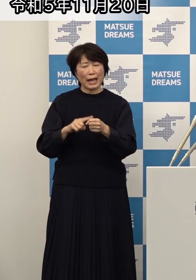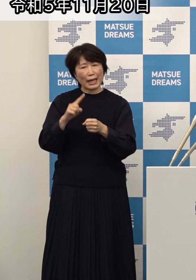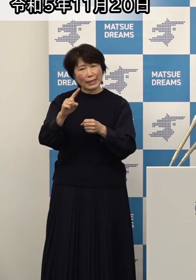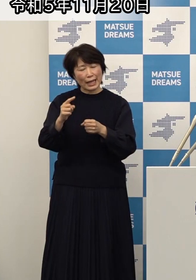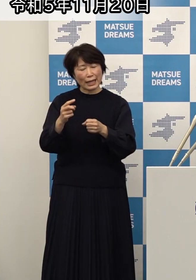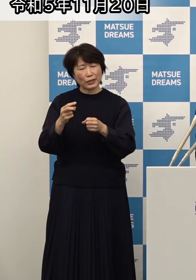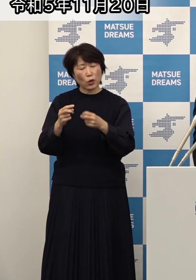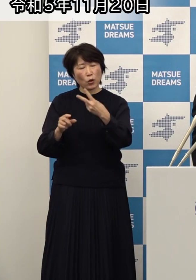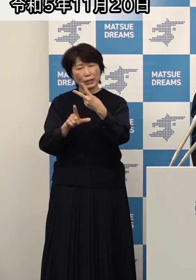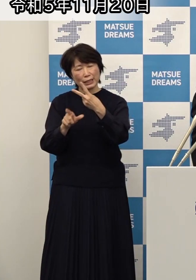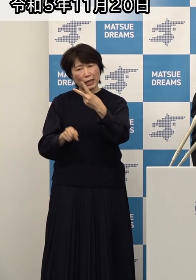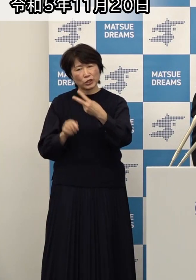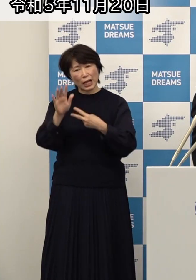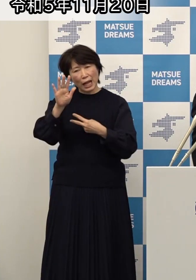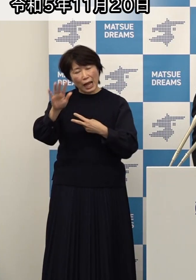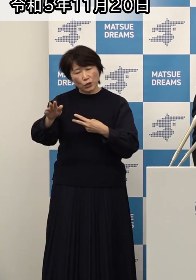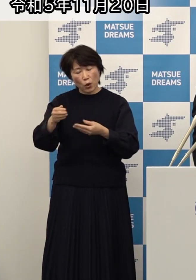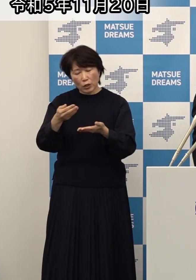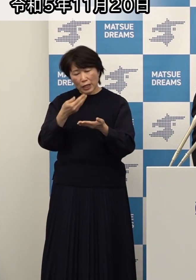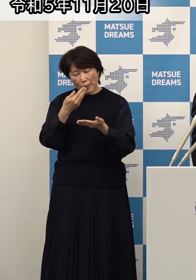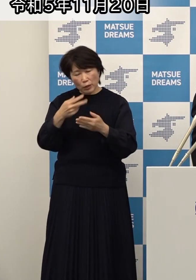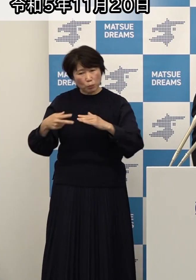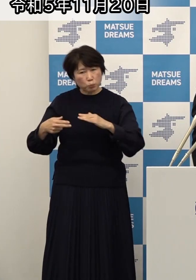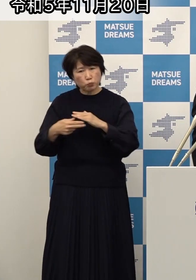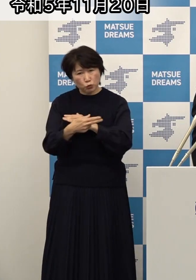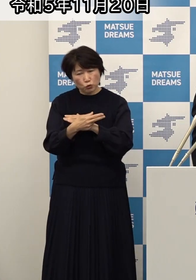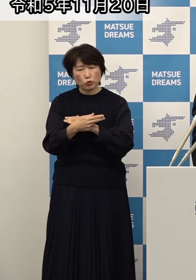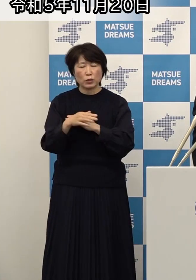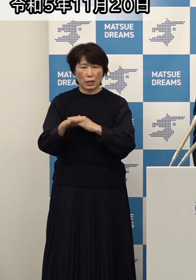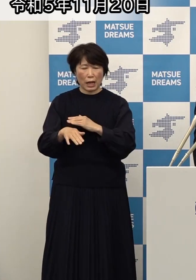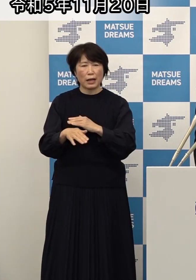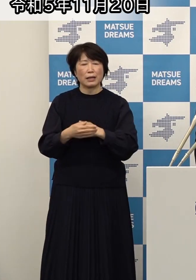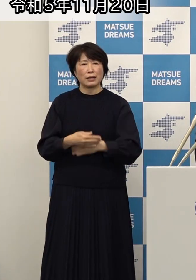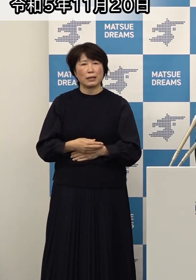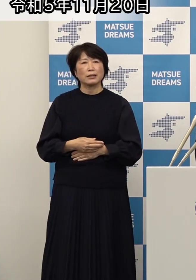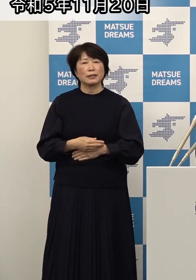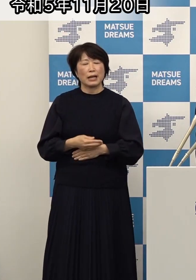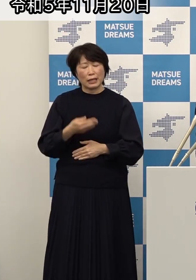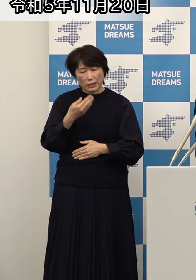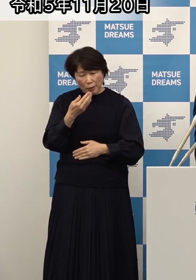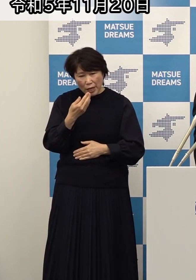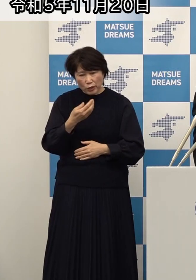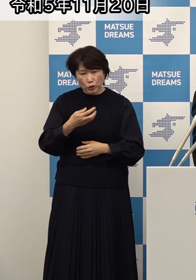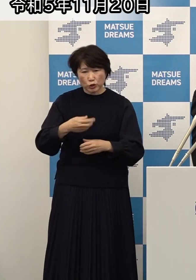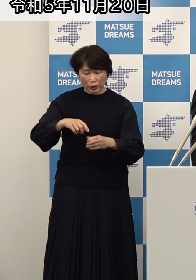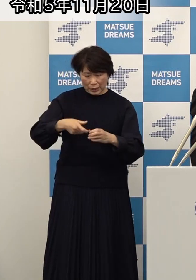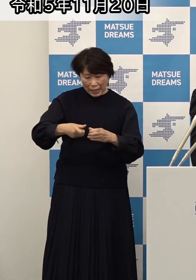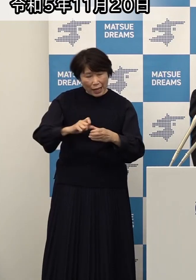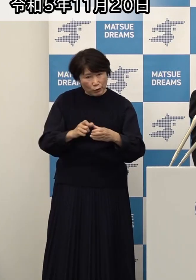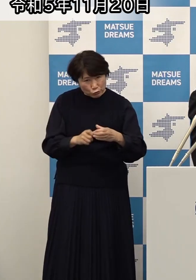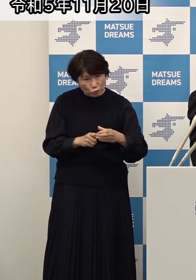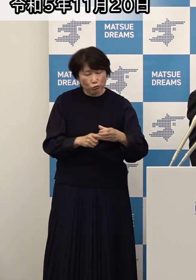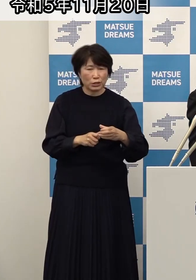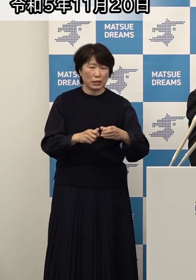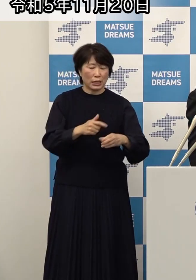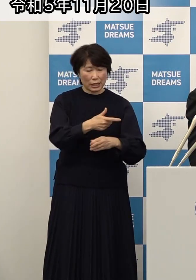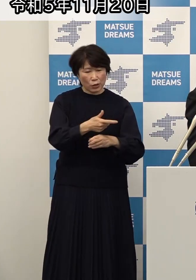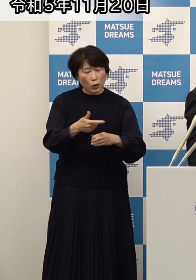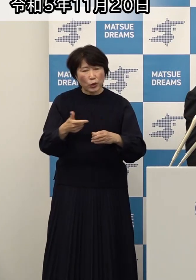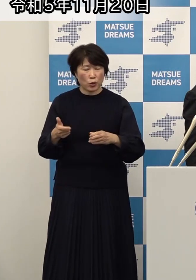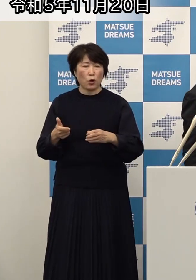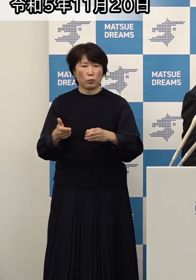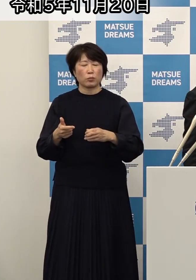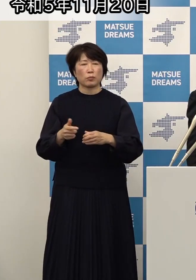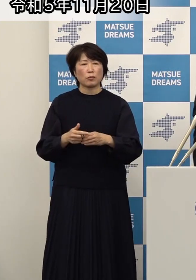ので、具体的にはお米とか缶詰とか瓶詰とかフリードライ食品とか、こういったものでございます。社会福祉法人